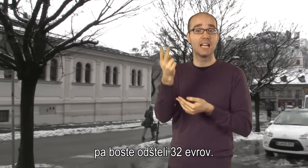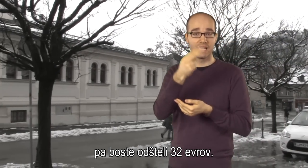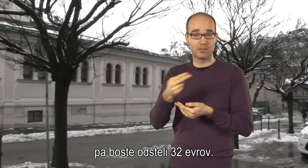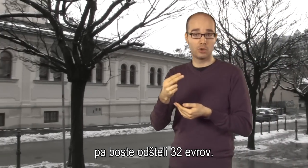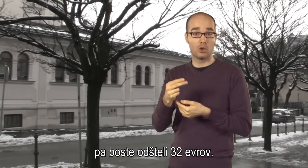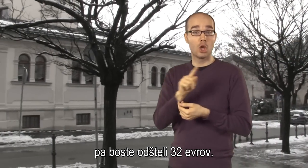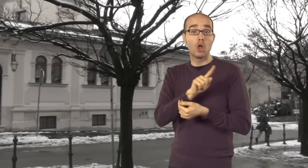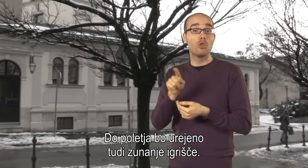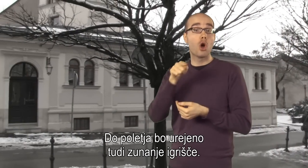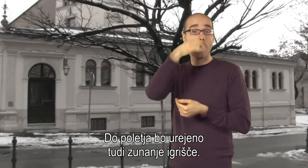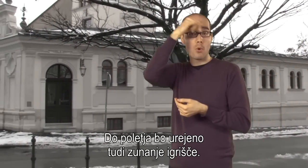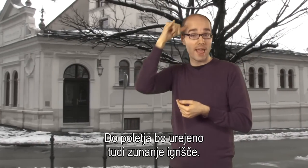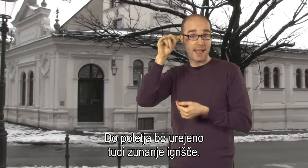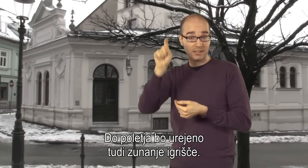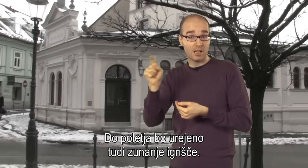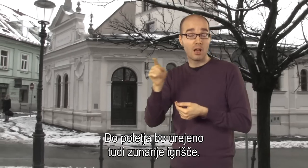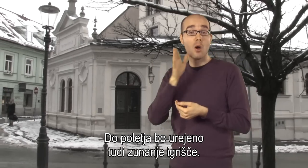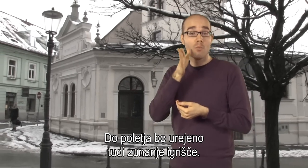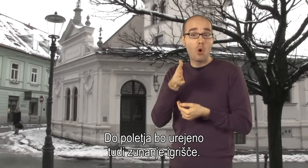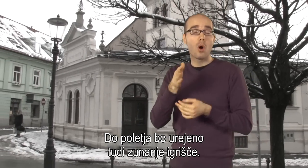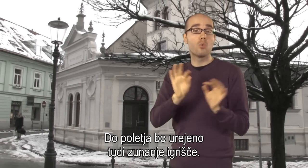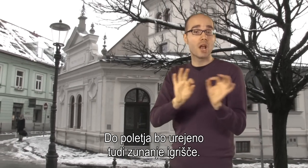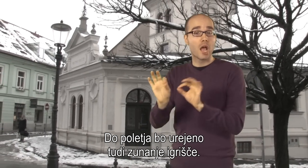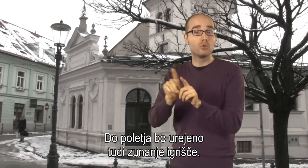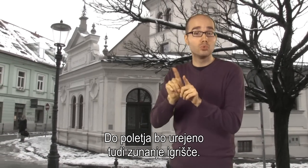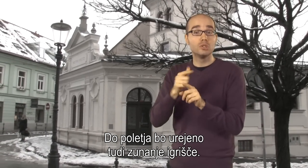evrov. Do poletja bo urejeno